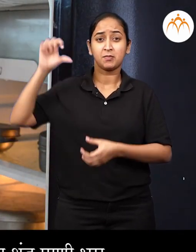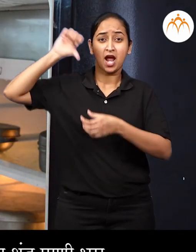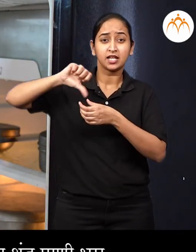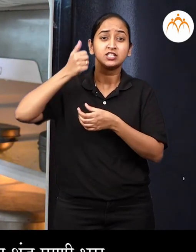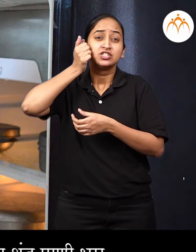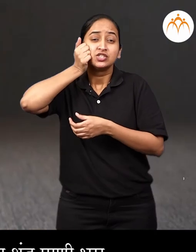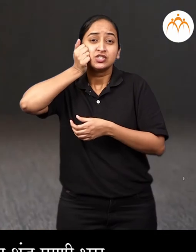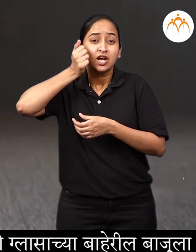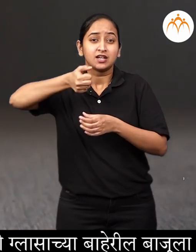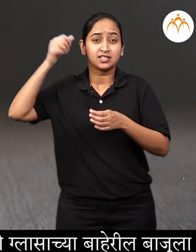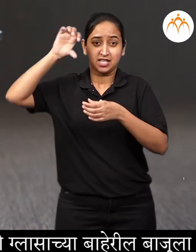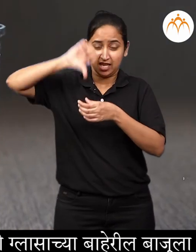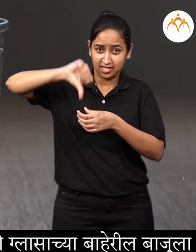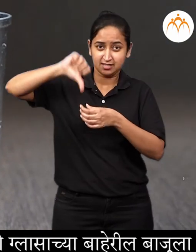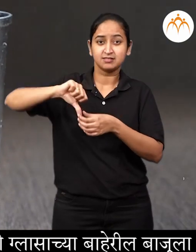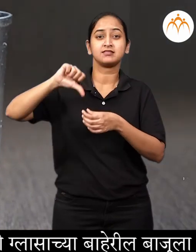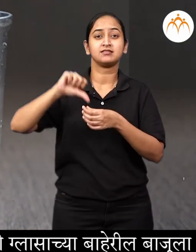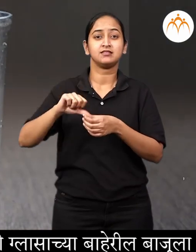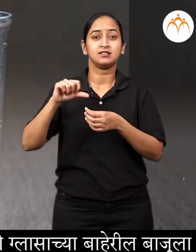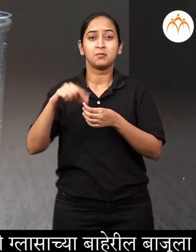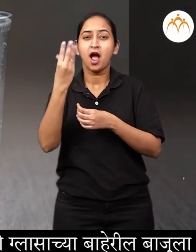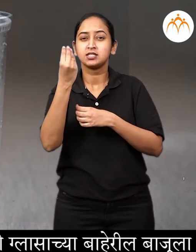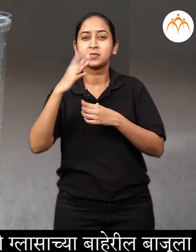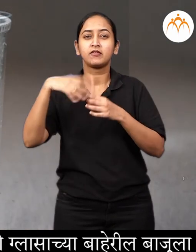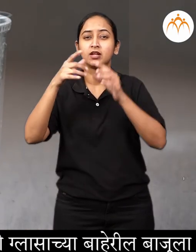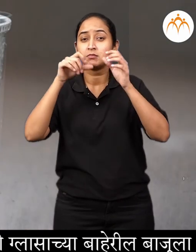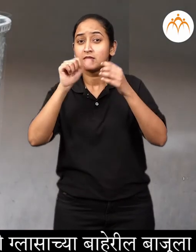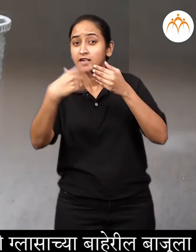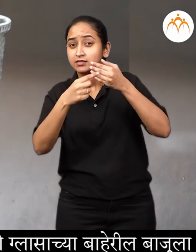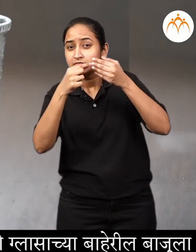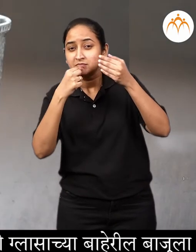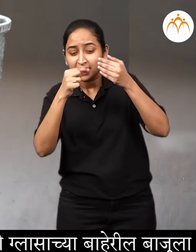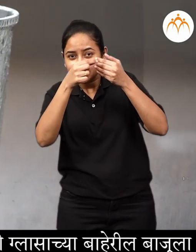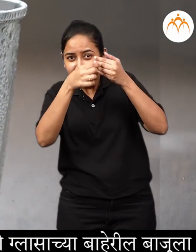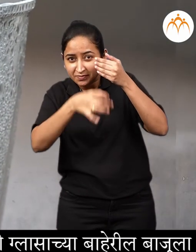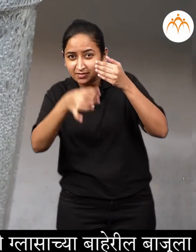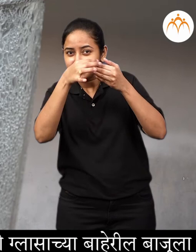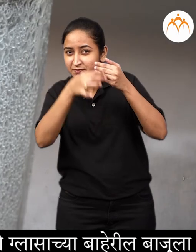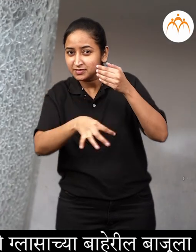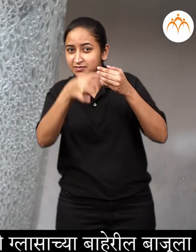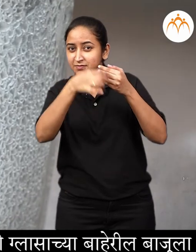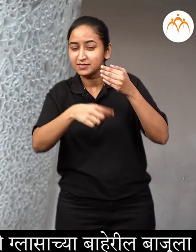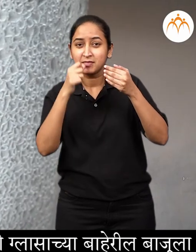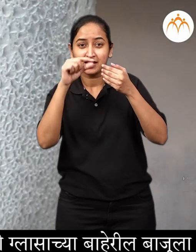आतीशे थंड पाणी भरा, काही बेडाने अपलेला असे दिसेल की गलासाचा बाहेरेल बाजूला पाणयाचे बिंदू जमा जले आये